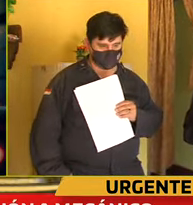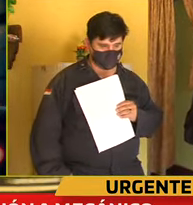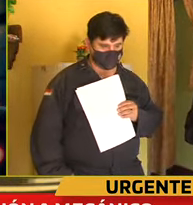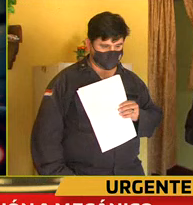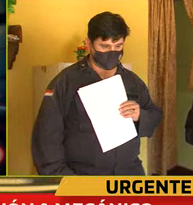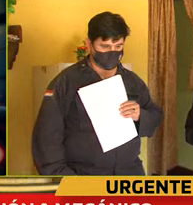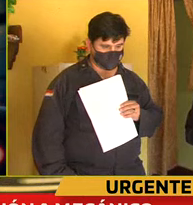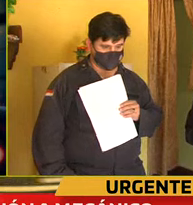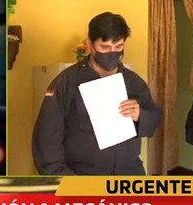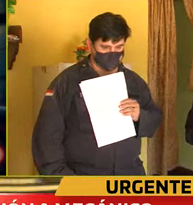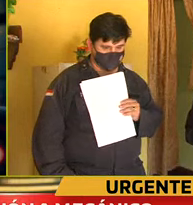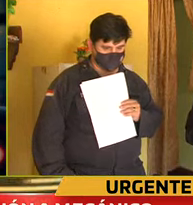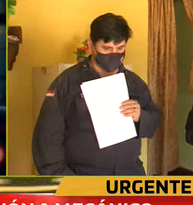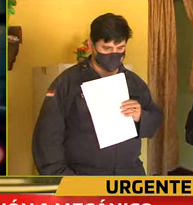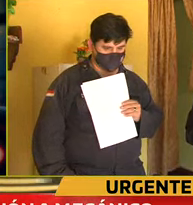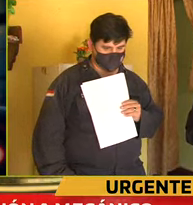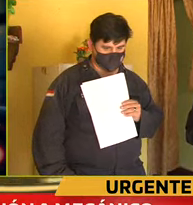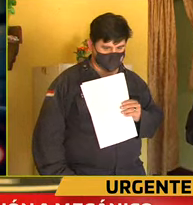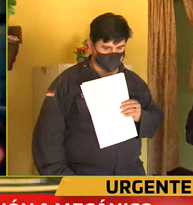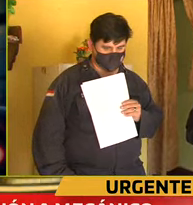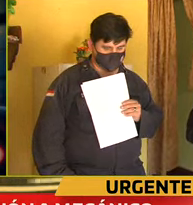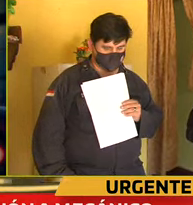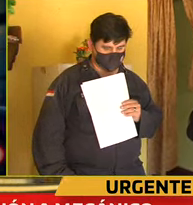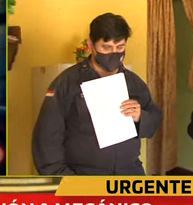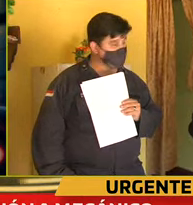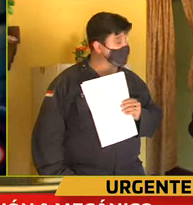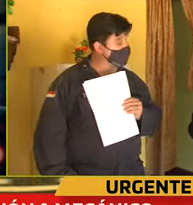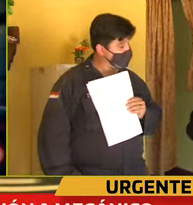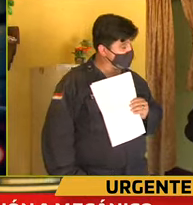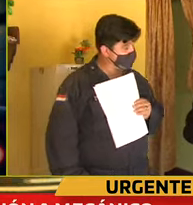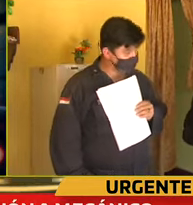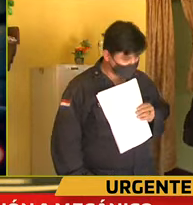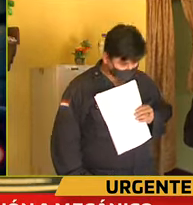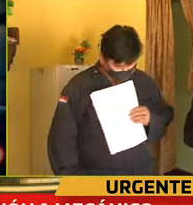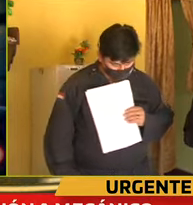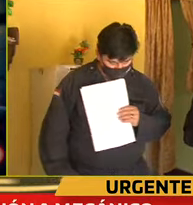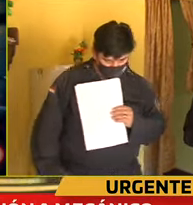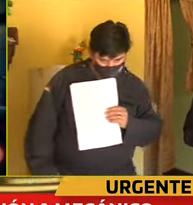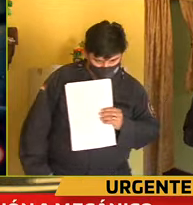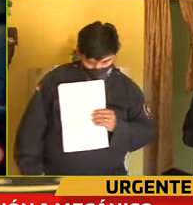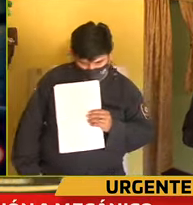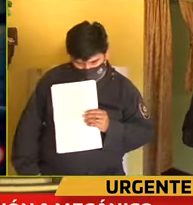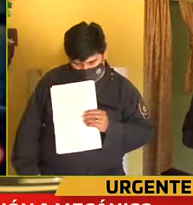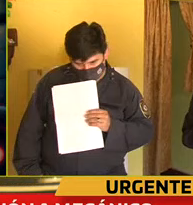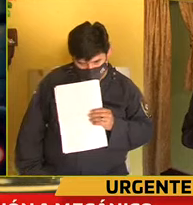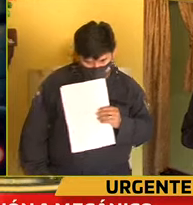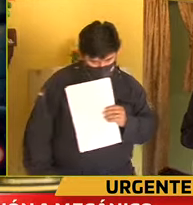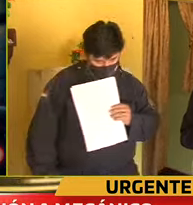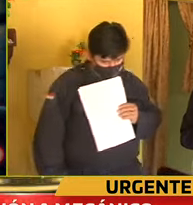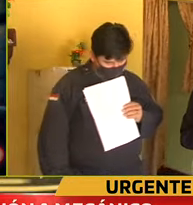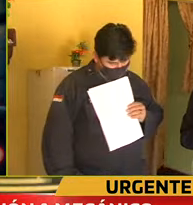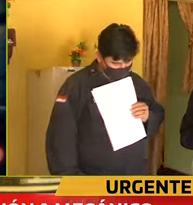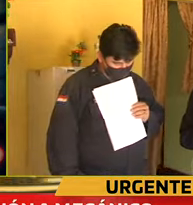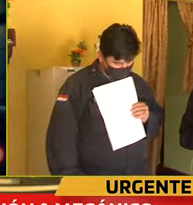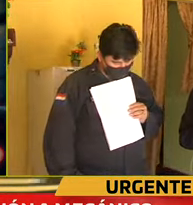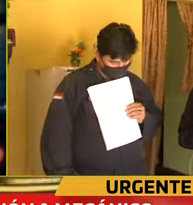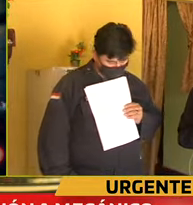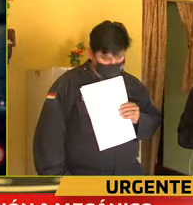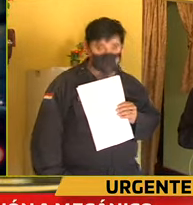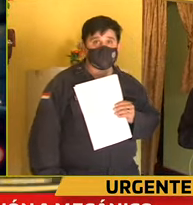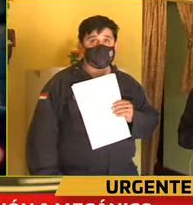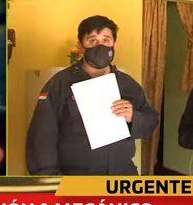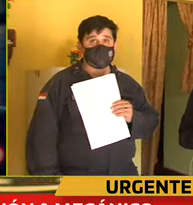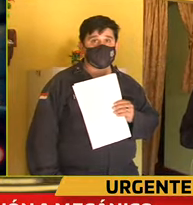le mire, 5 contra 1, una persona de 69 años y 5 personas